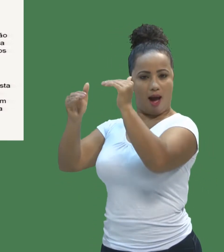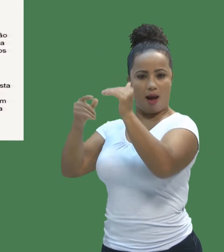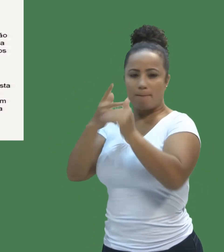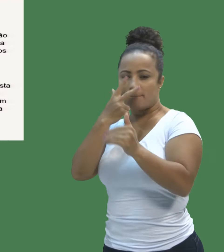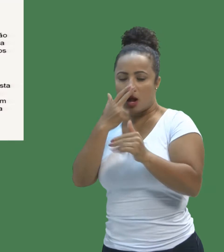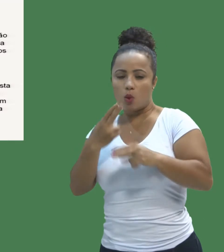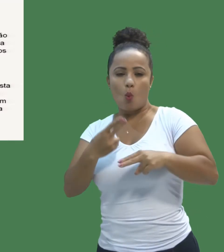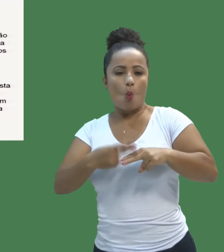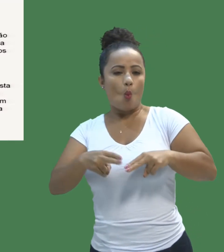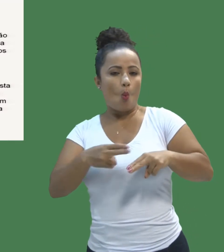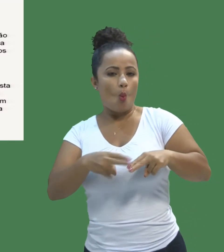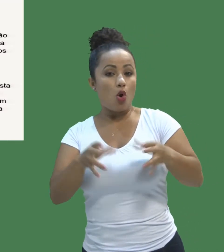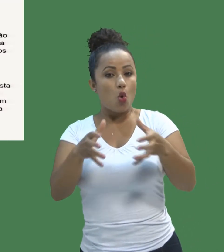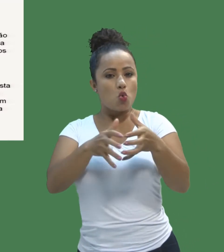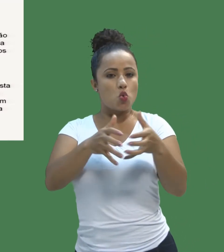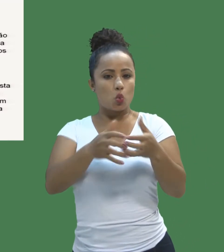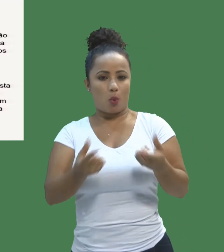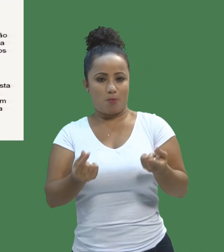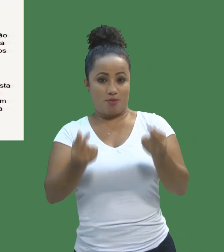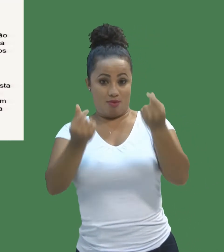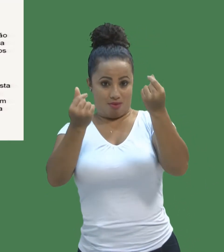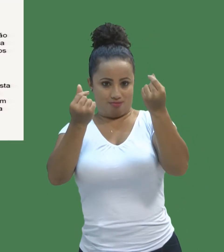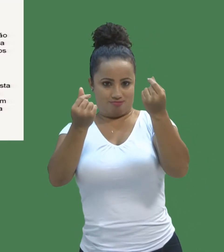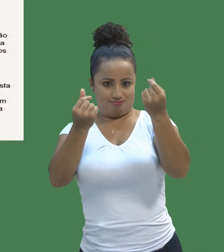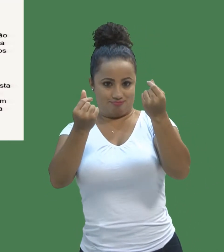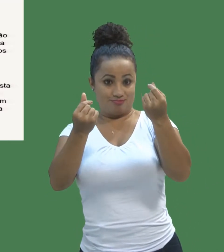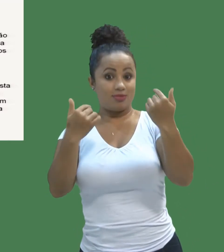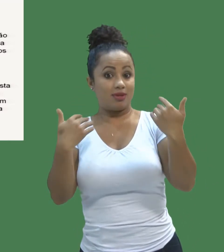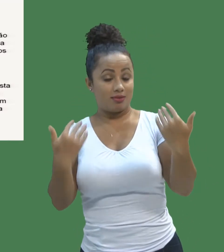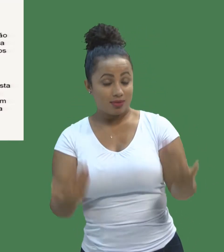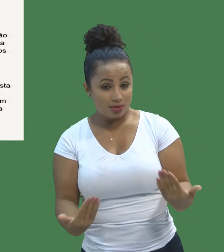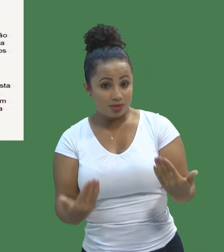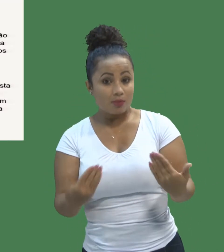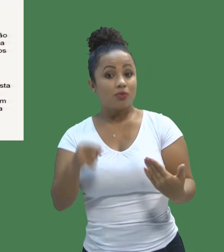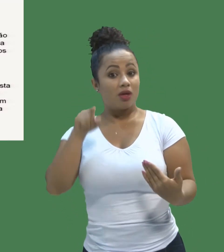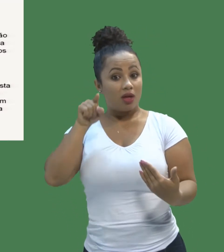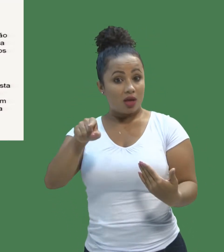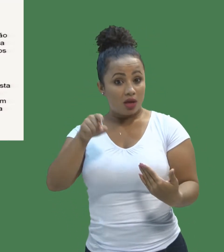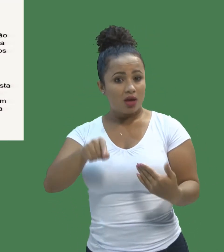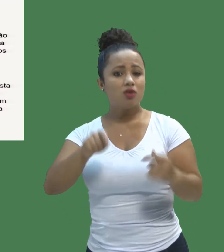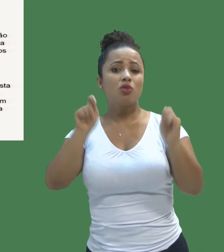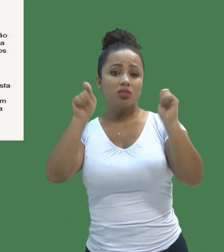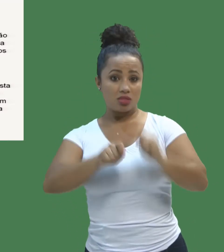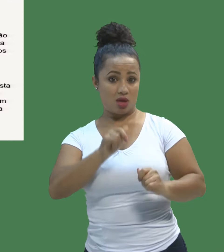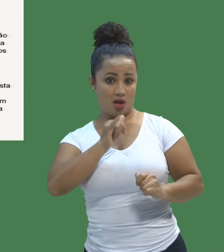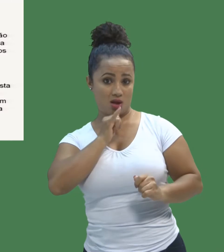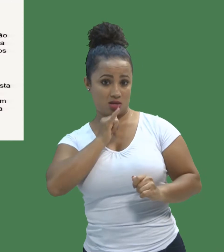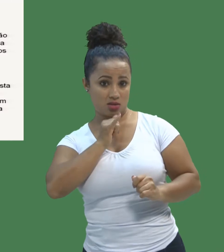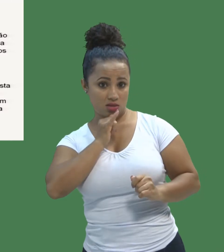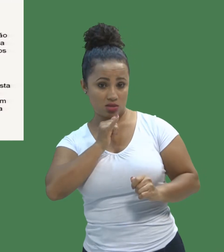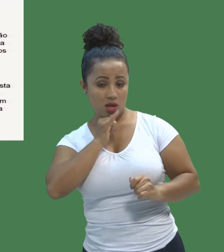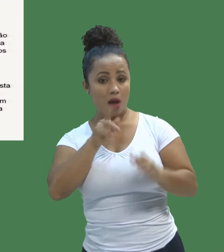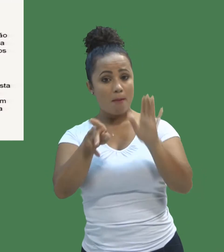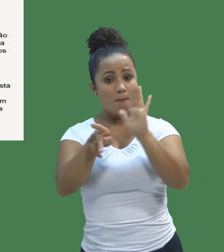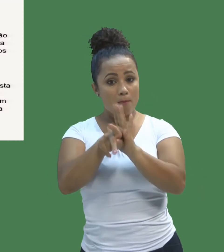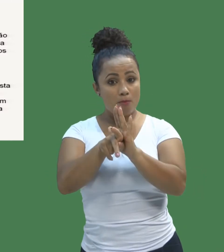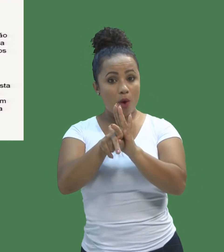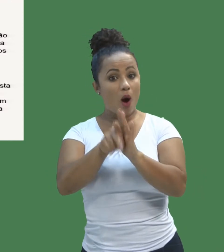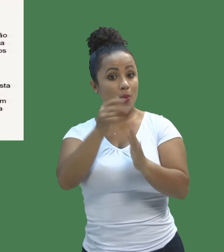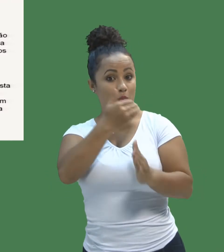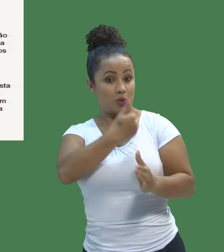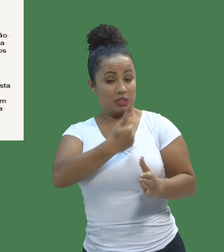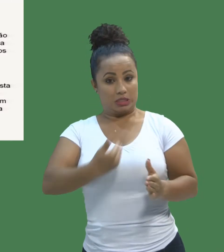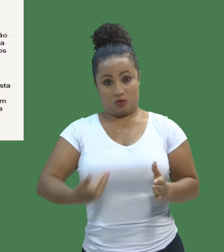entre capitalistas e operários, sempre favorecendo as elites. Este fato pode